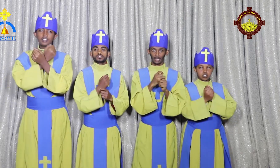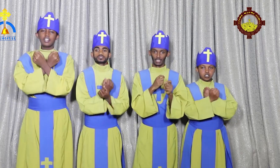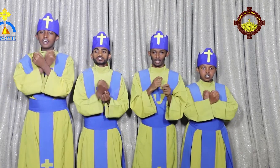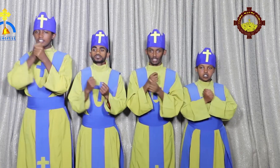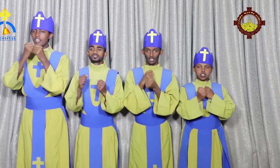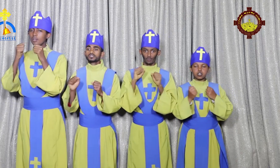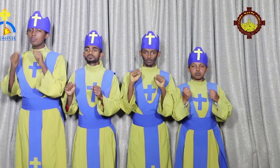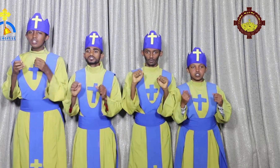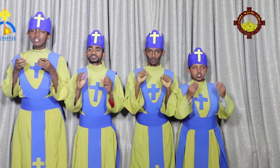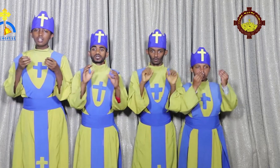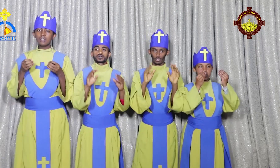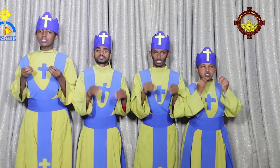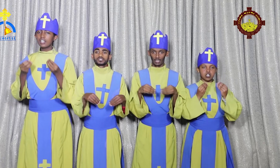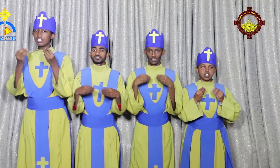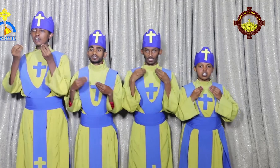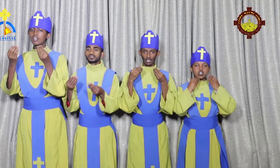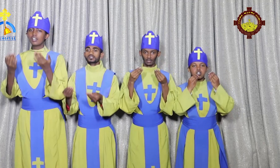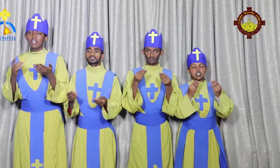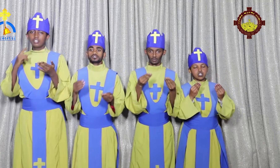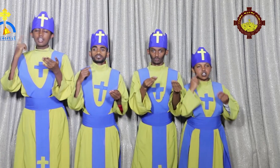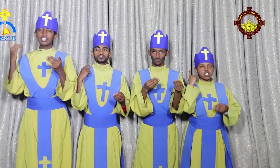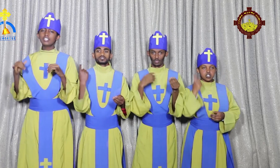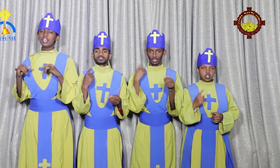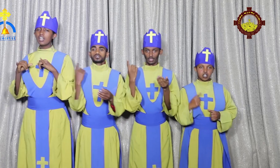ተሰጠሽ ለዓለም ድነት